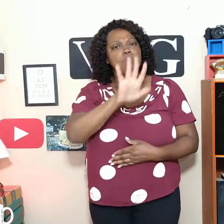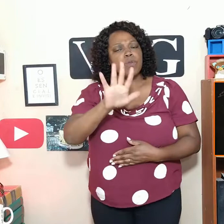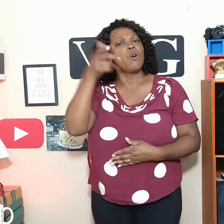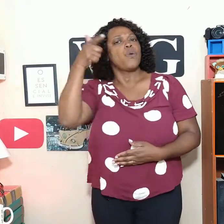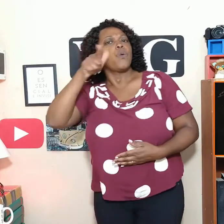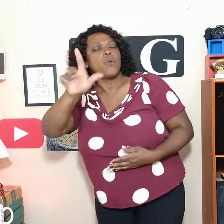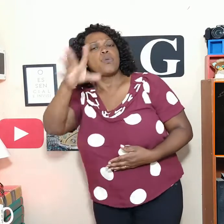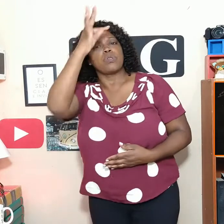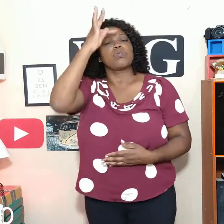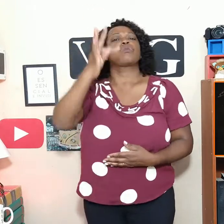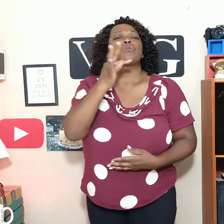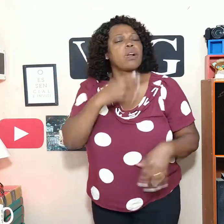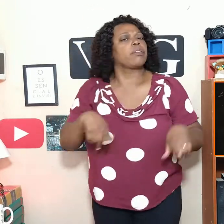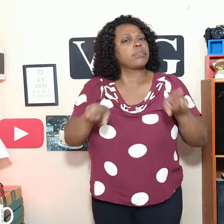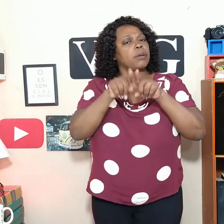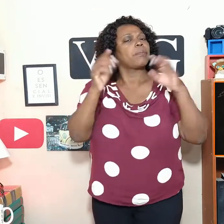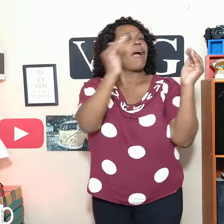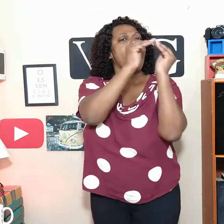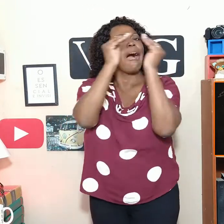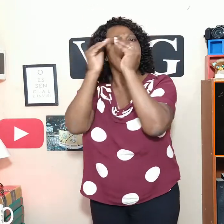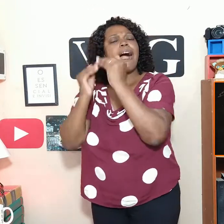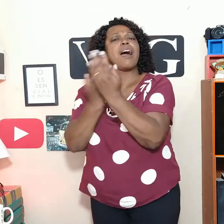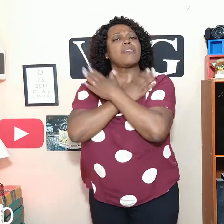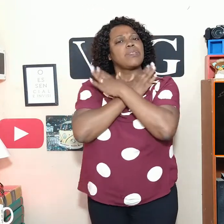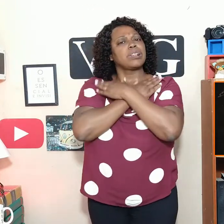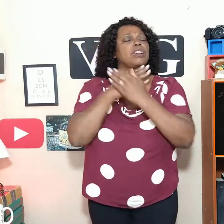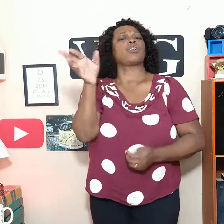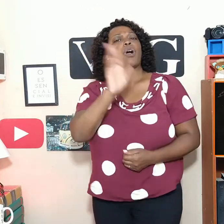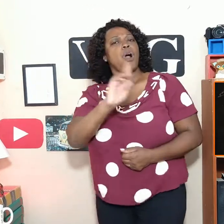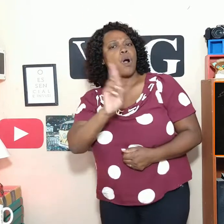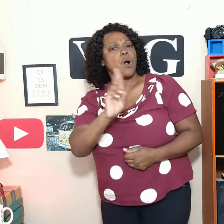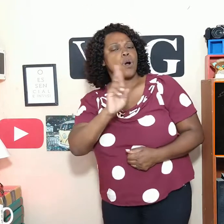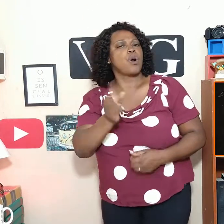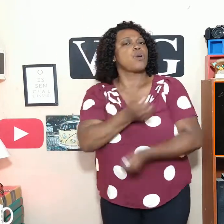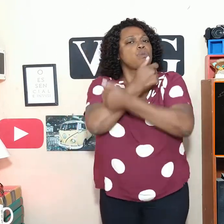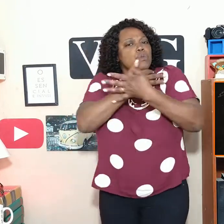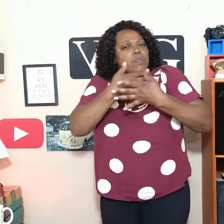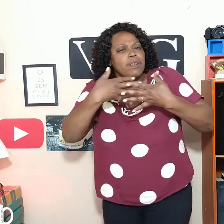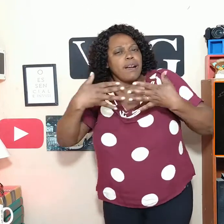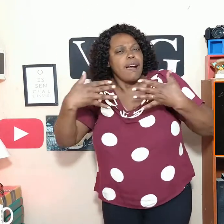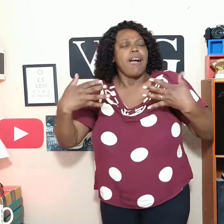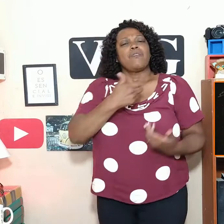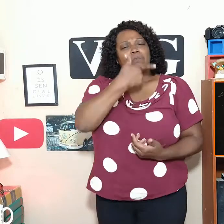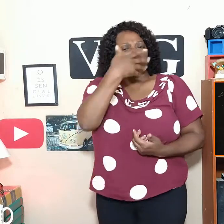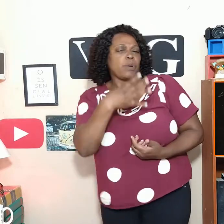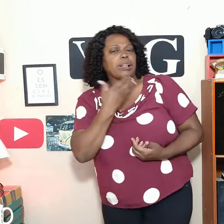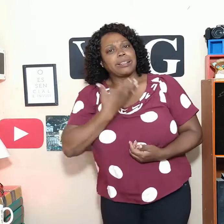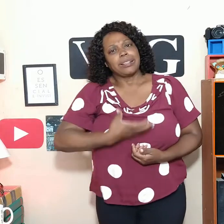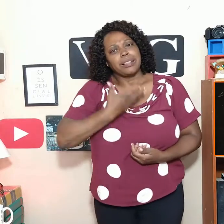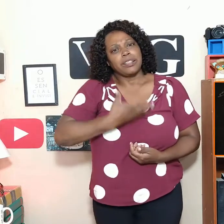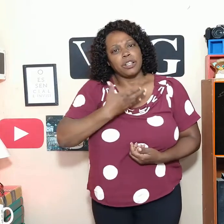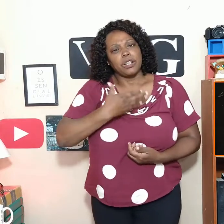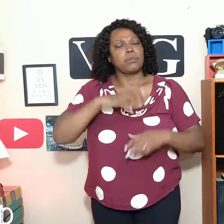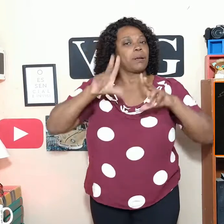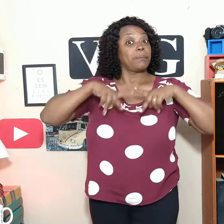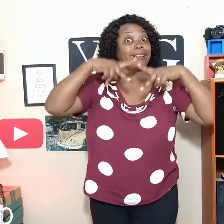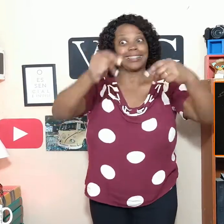Brasil, em que outras tradições também estão ligadas ao feriado religioso, como uma ceia na noite do dia 24 de dezembro e a oferta